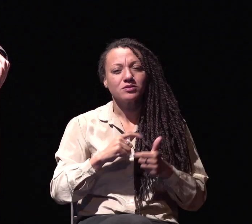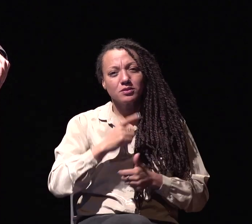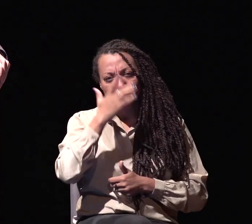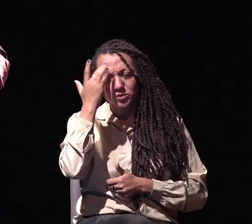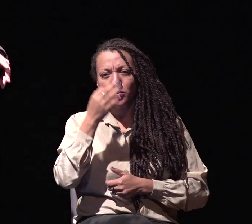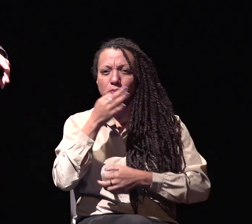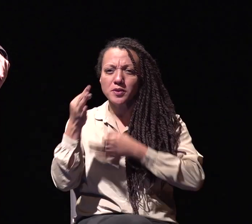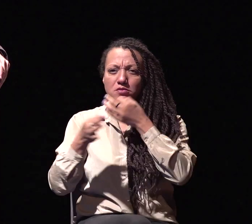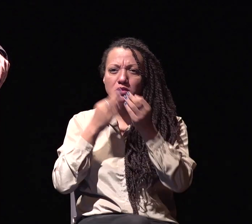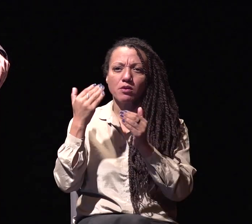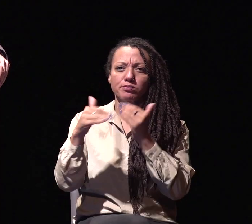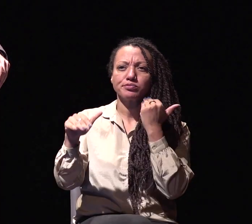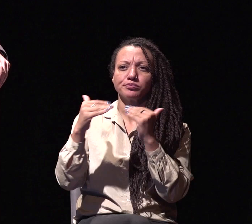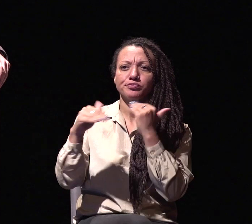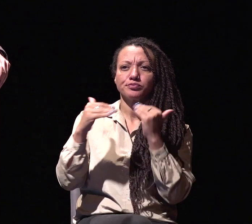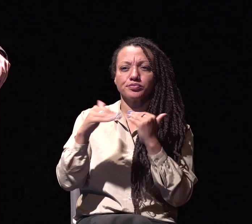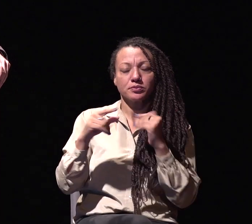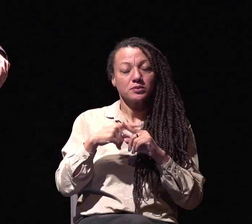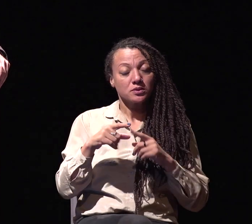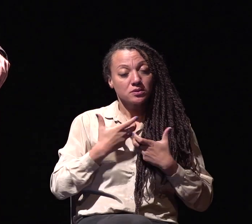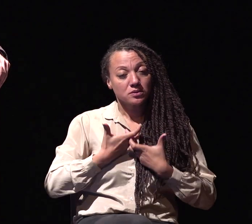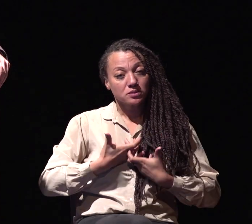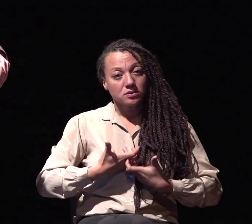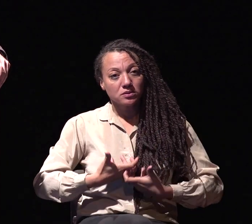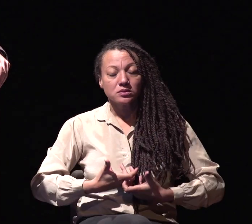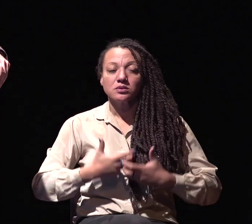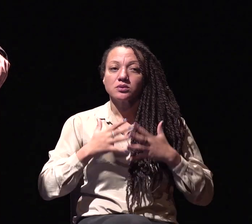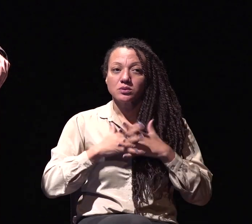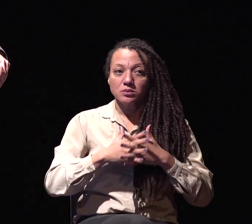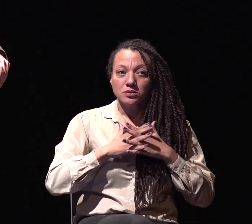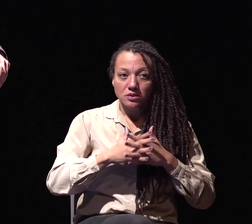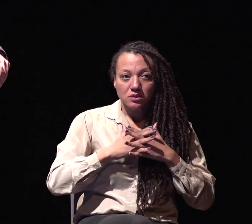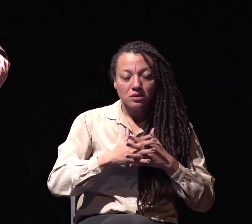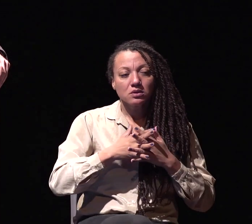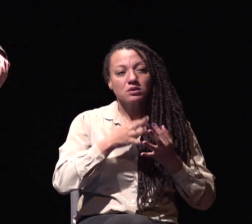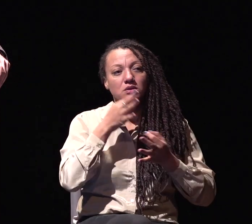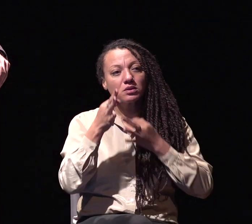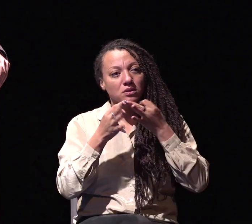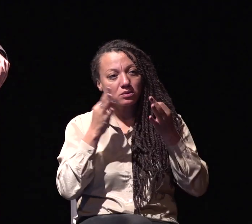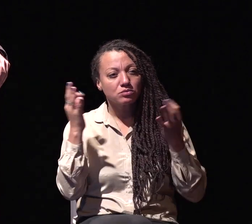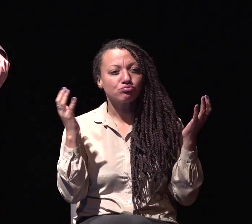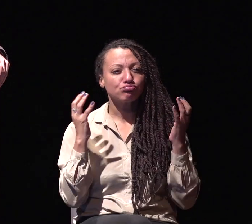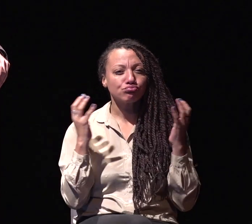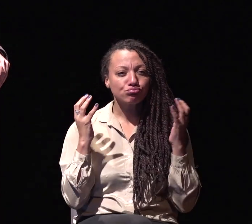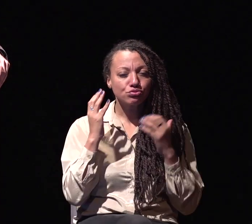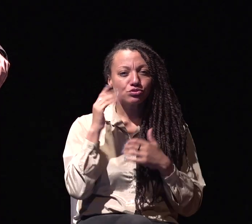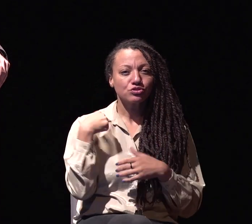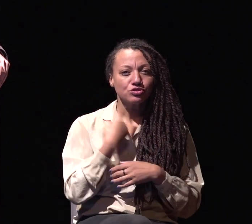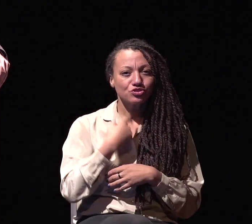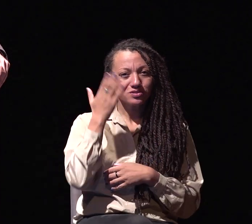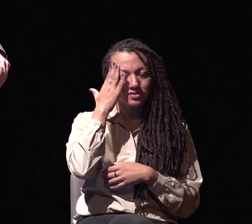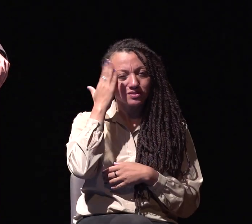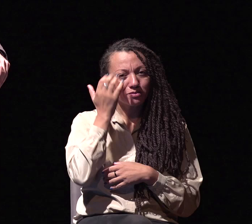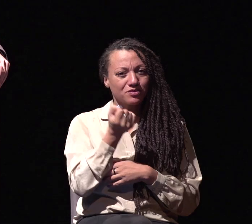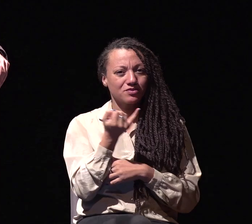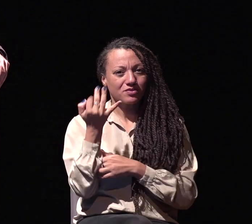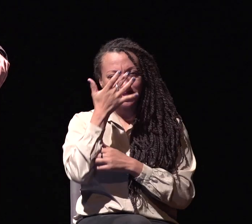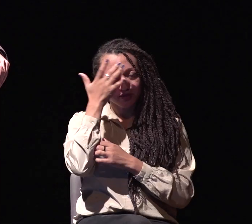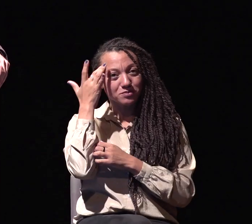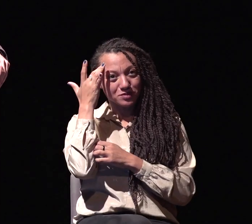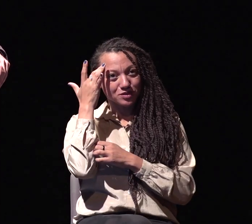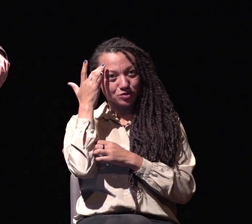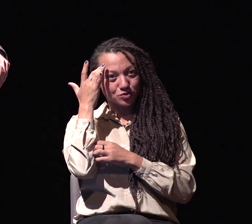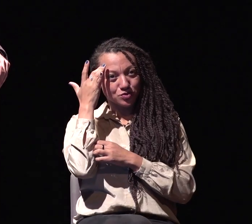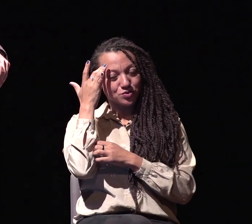isso, né? Isso gera um desgaste enorme, é super complicado, porque a gente sabe que várias pessoas viveram não só esse prédio,